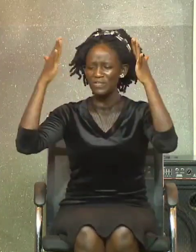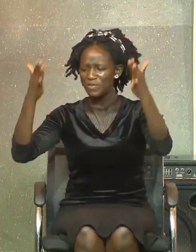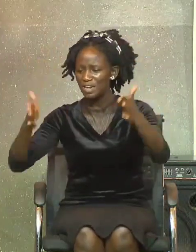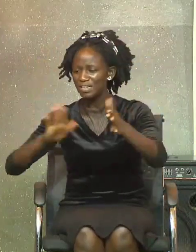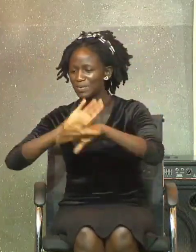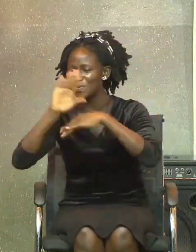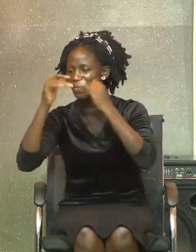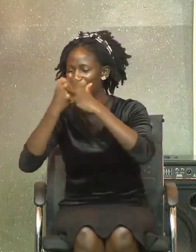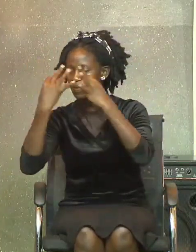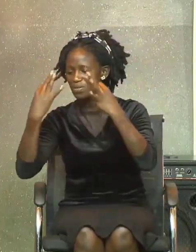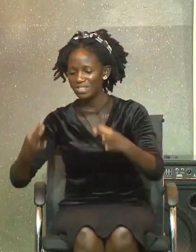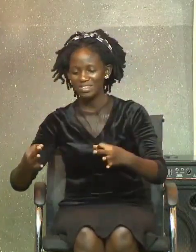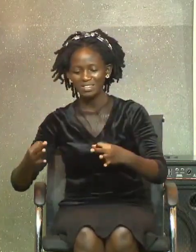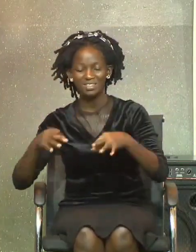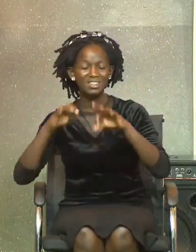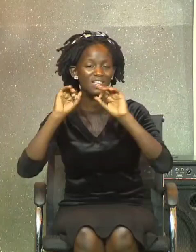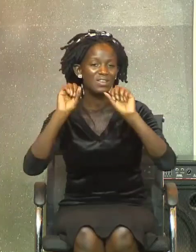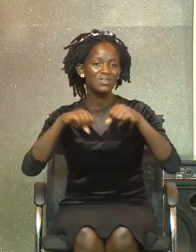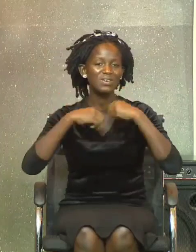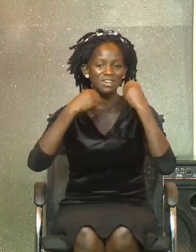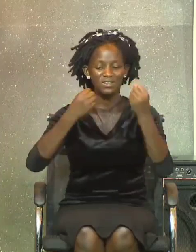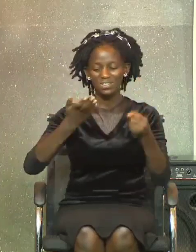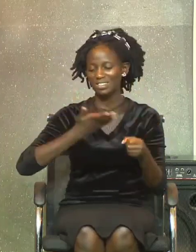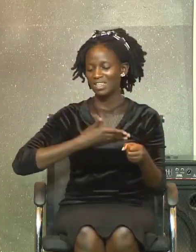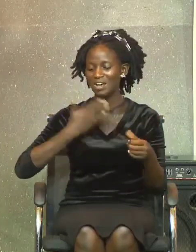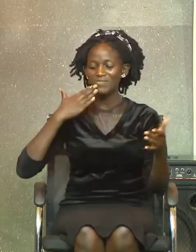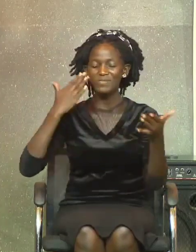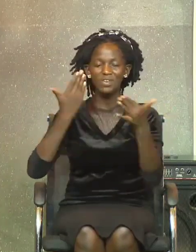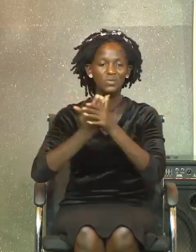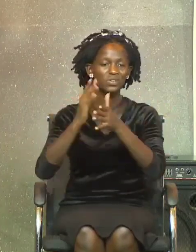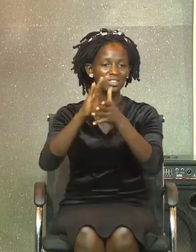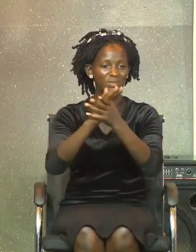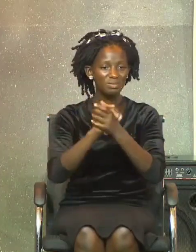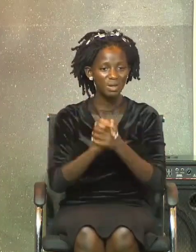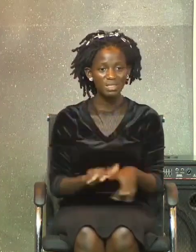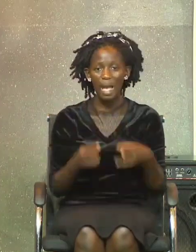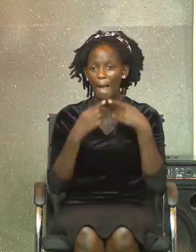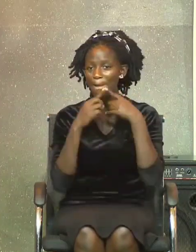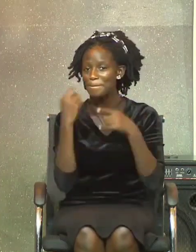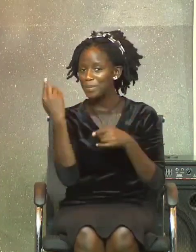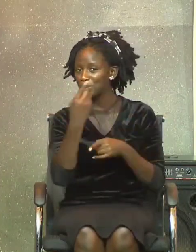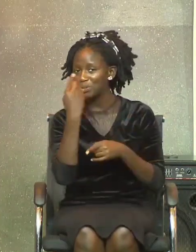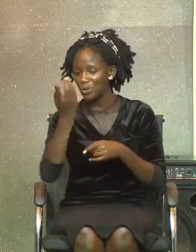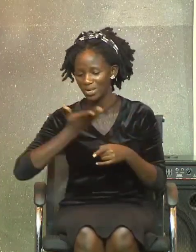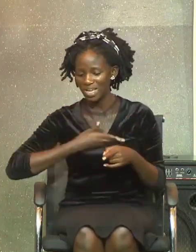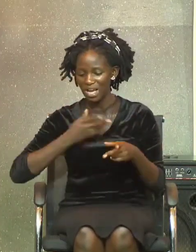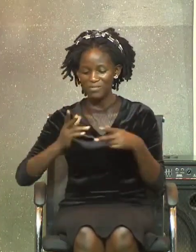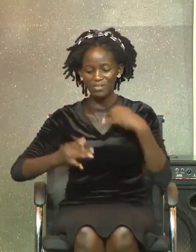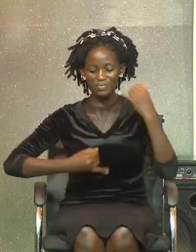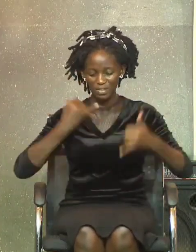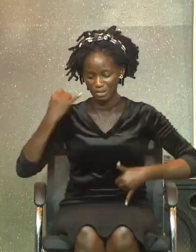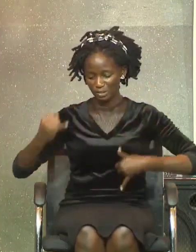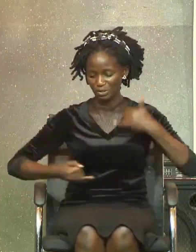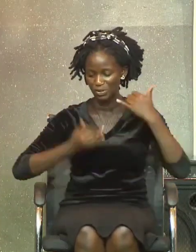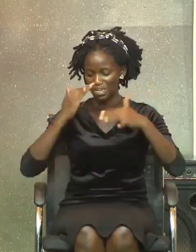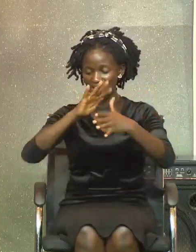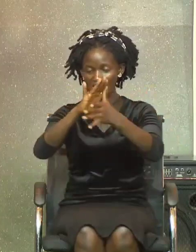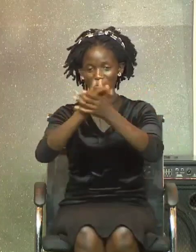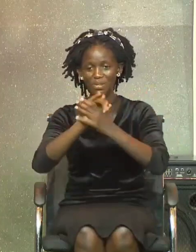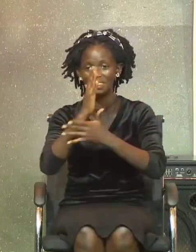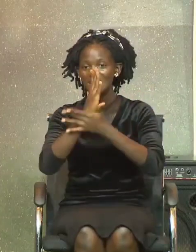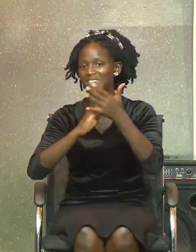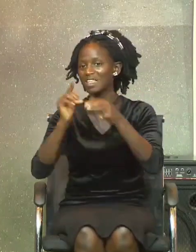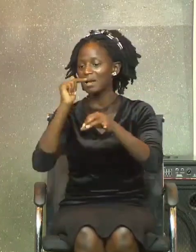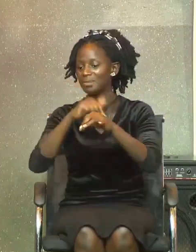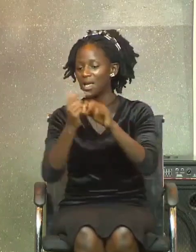ky'owulidde tobeera na maka ga lunaku luddirira naye abantu bonna b'olaba n'essanyu baba n'ebiseera bwe